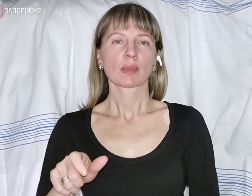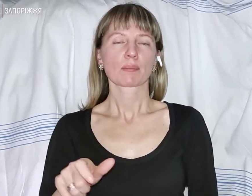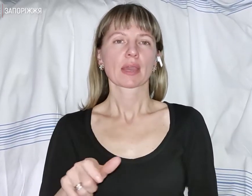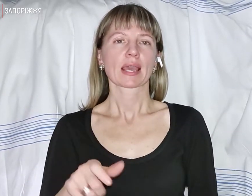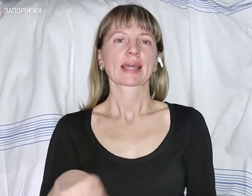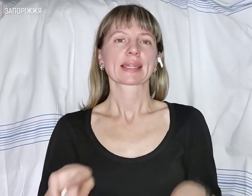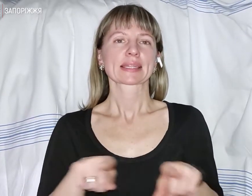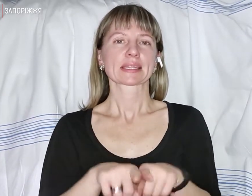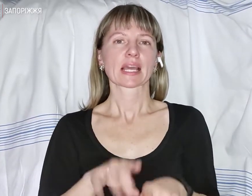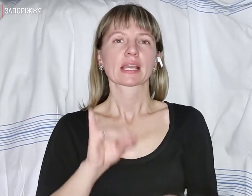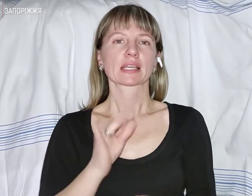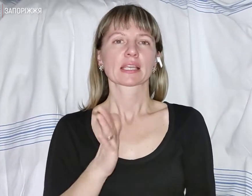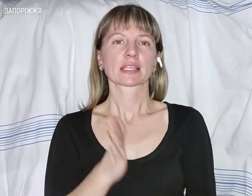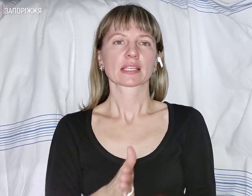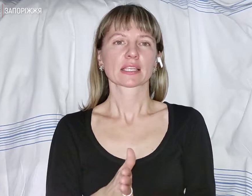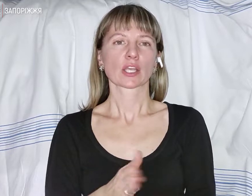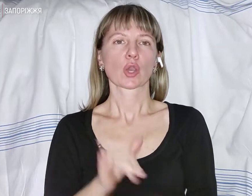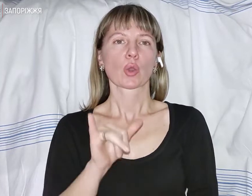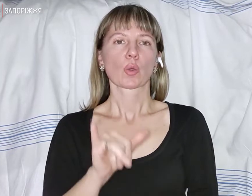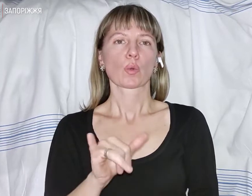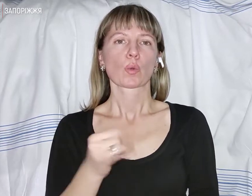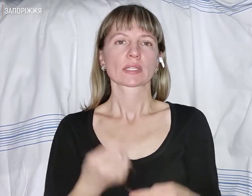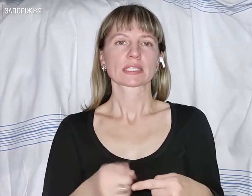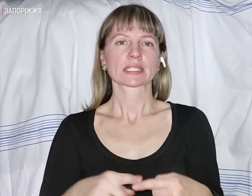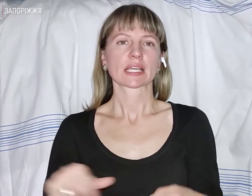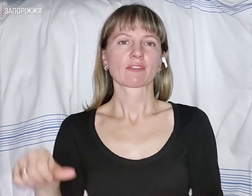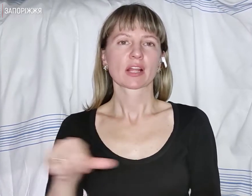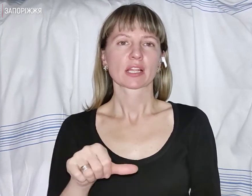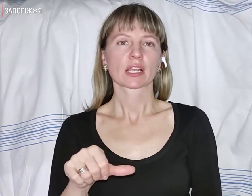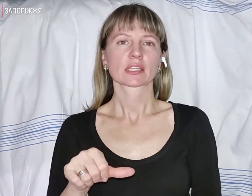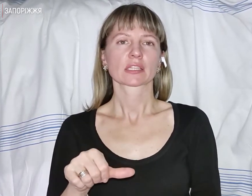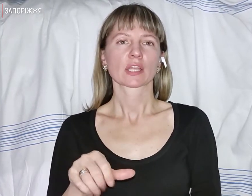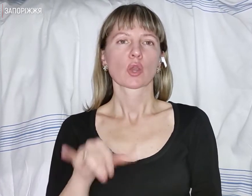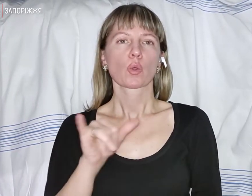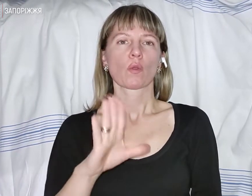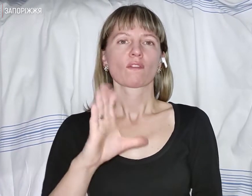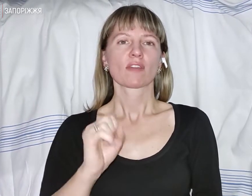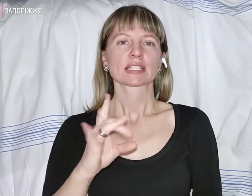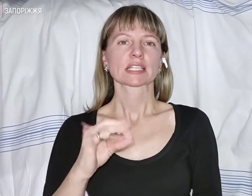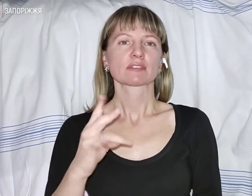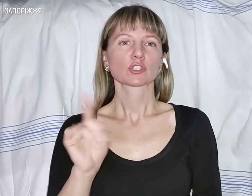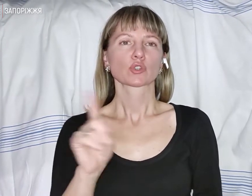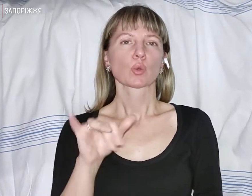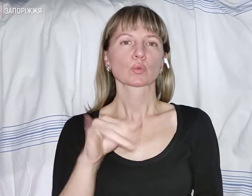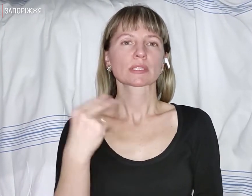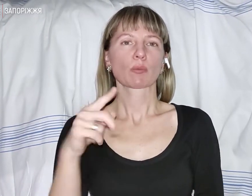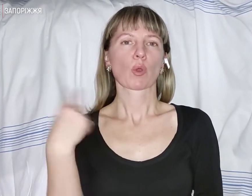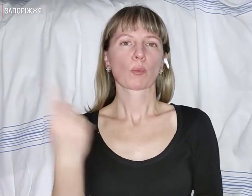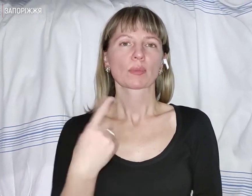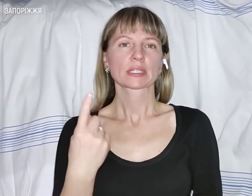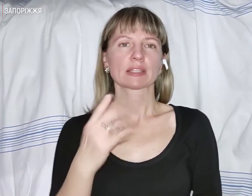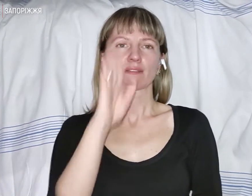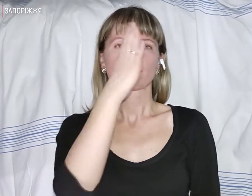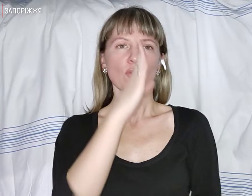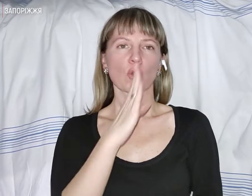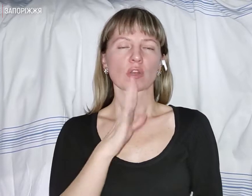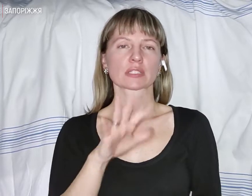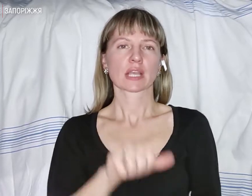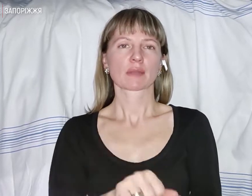отнесу. Наверное. Ну, Леша, ну, сейчас поезд хочет, поедет, поживет в коридоре, чтобы я с ним постояла. Вот там, в